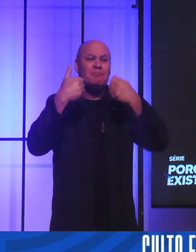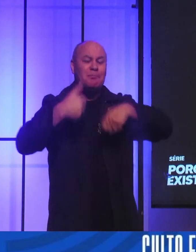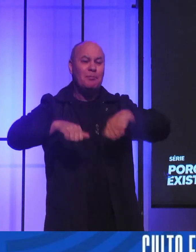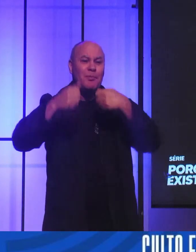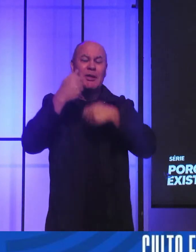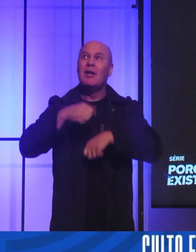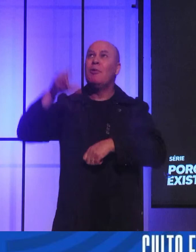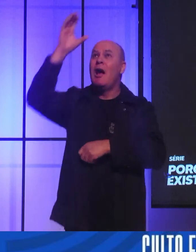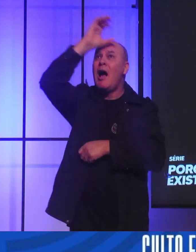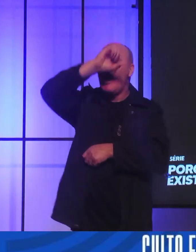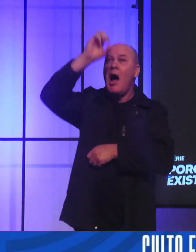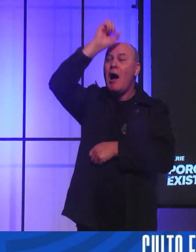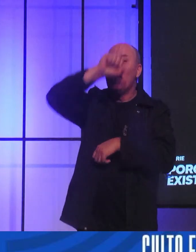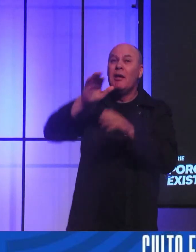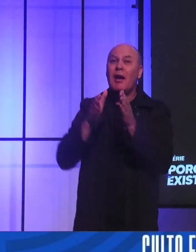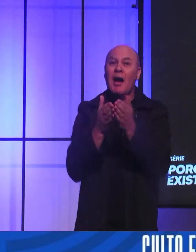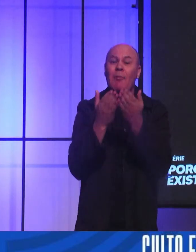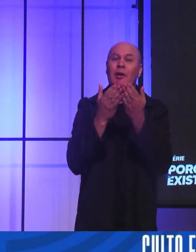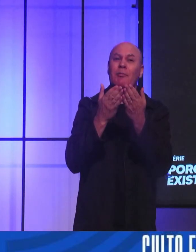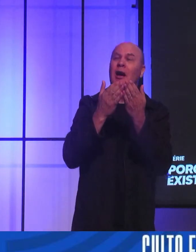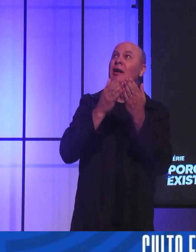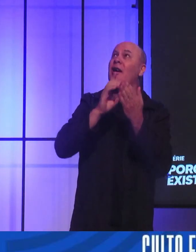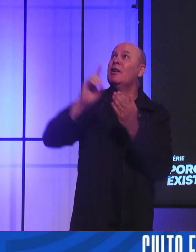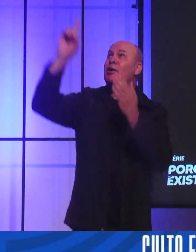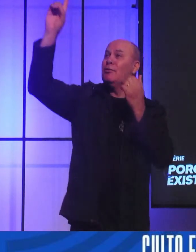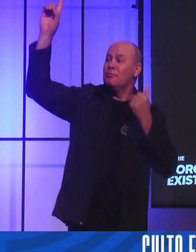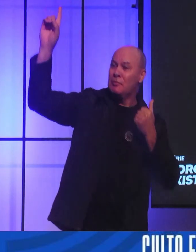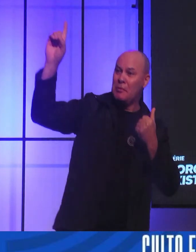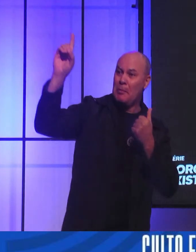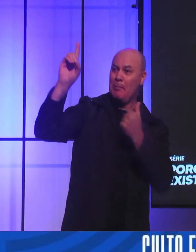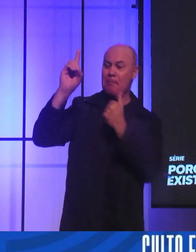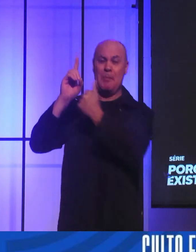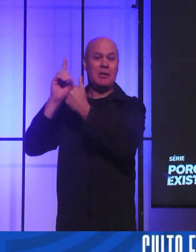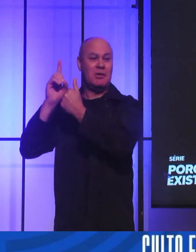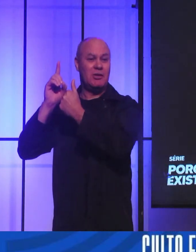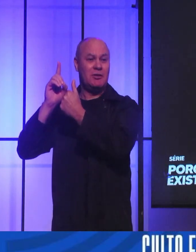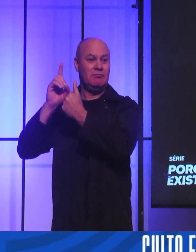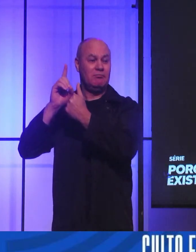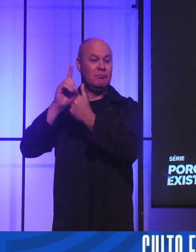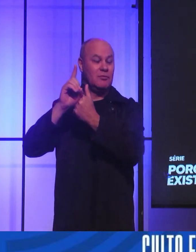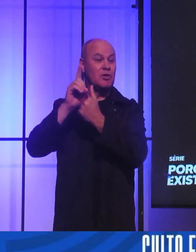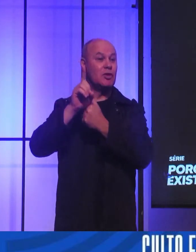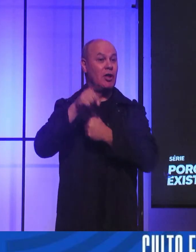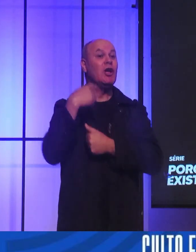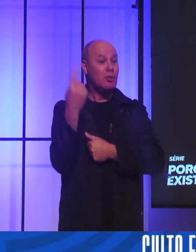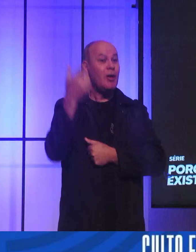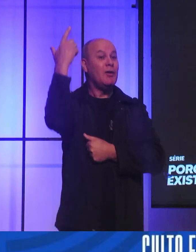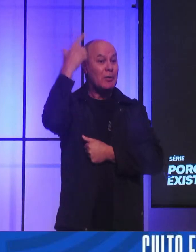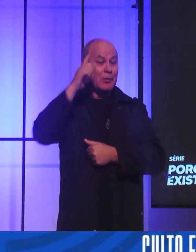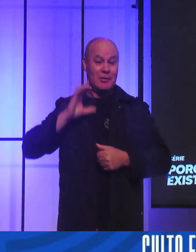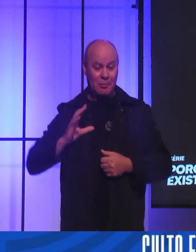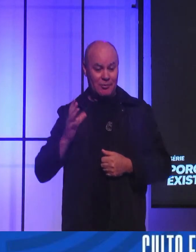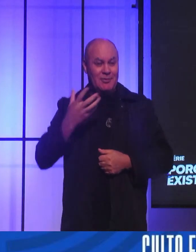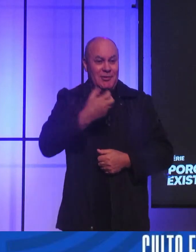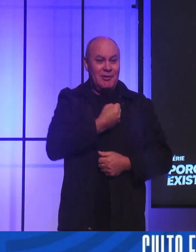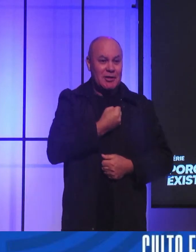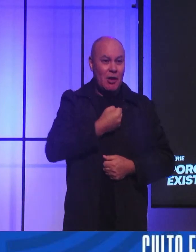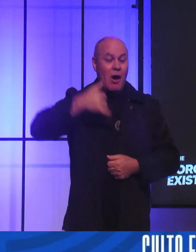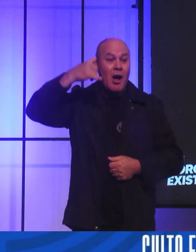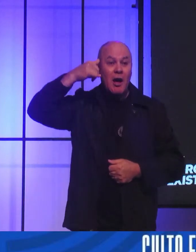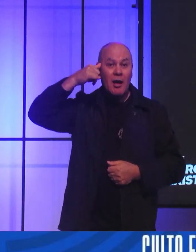tira do reino das trevas e nos coloca no reino do Filho do seu amor, o reino de Deus. Por